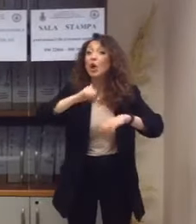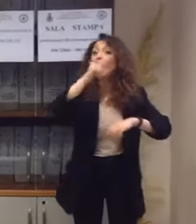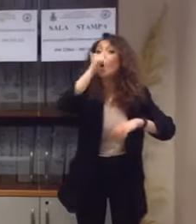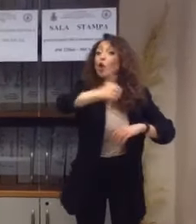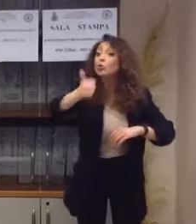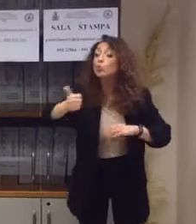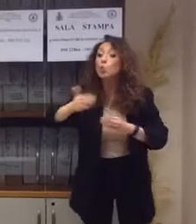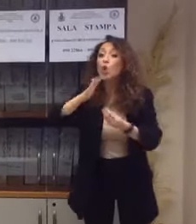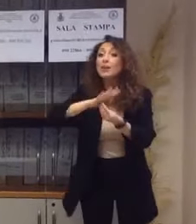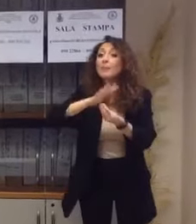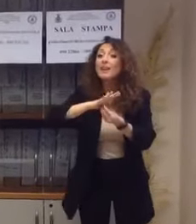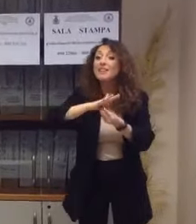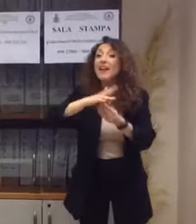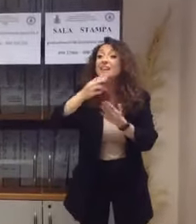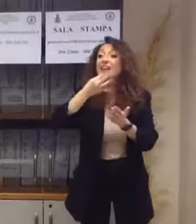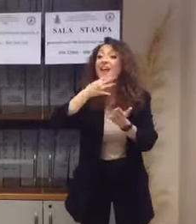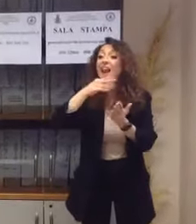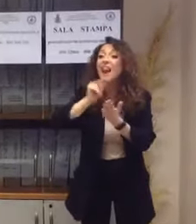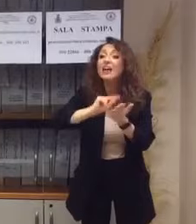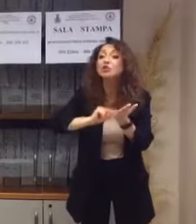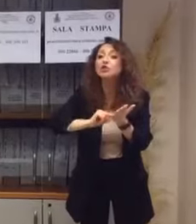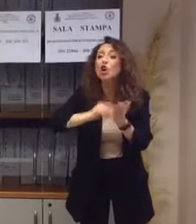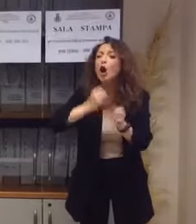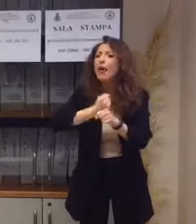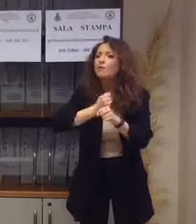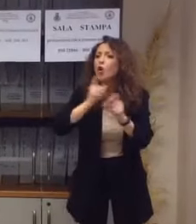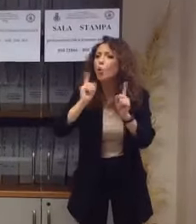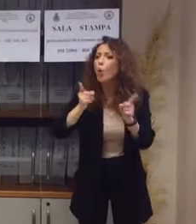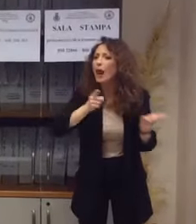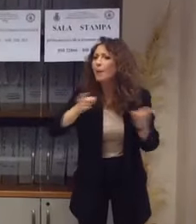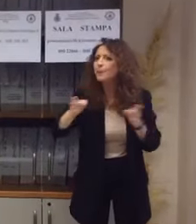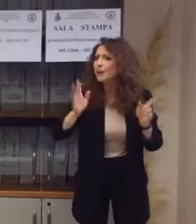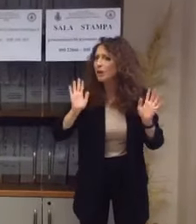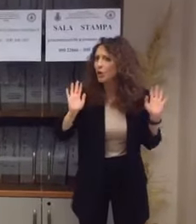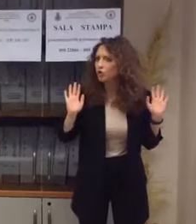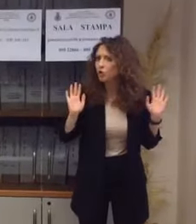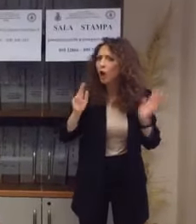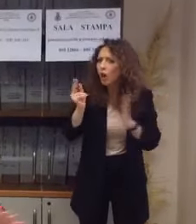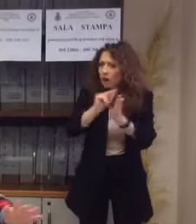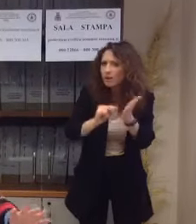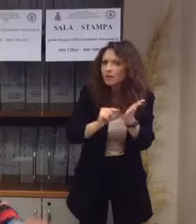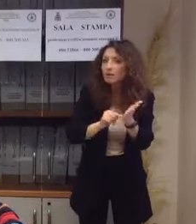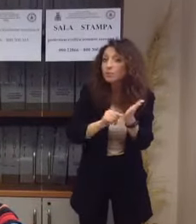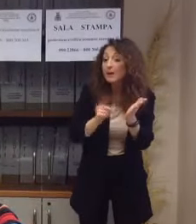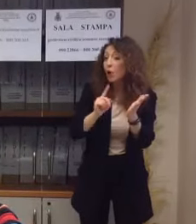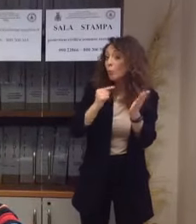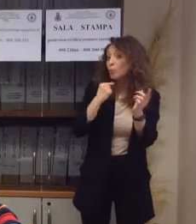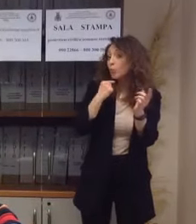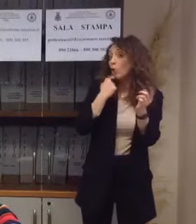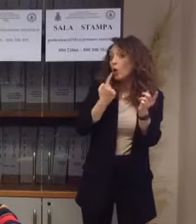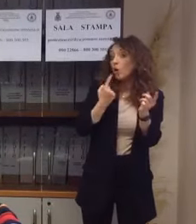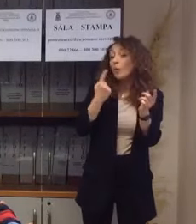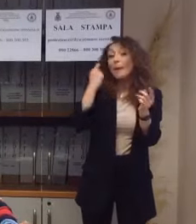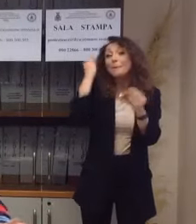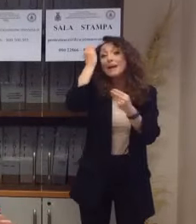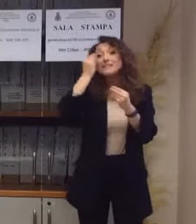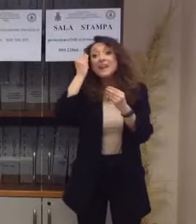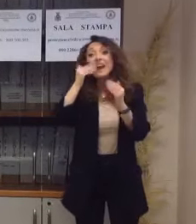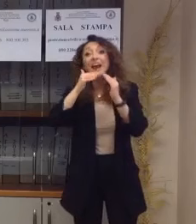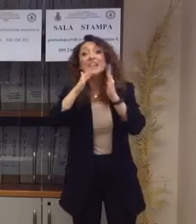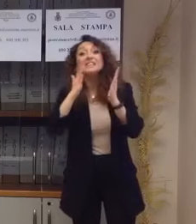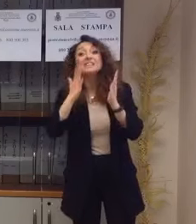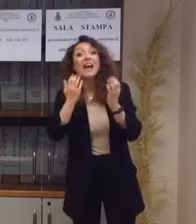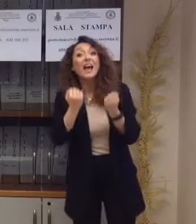dipendente. E basta. Perché non può passare il concetto che siamo a casa e ci arriva